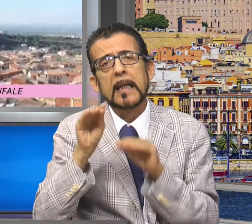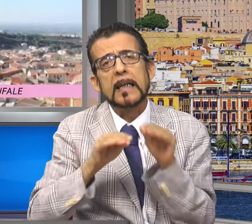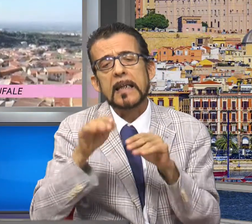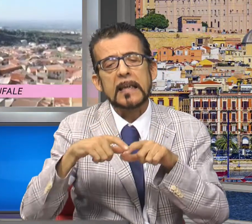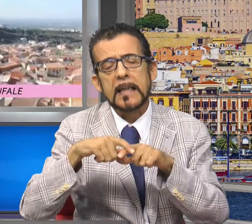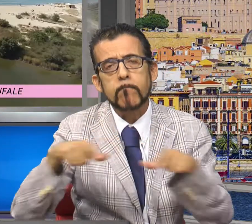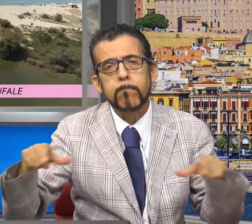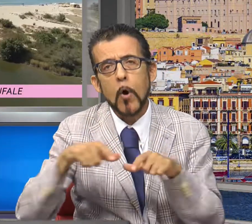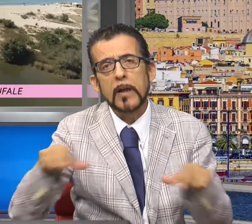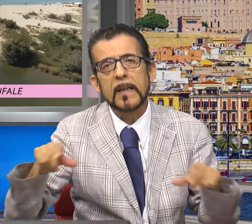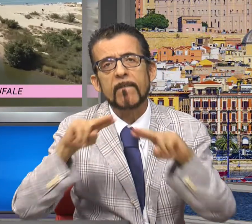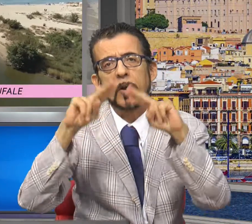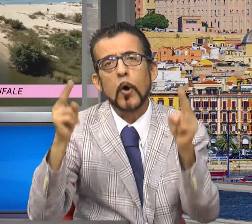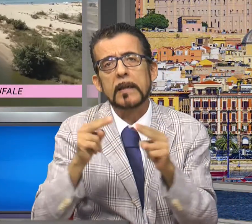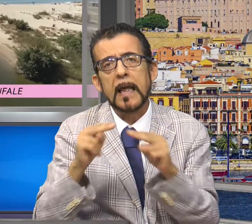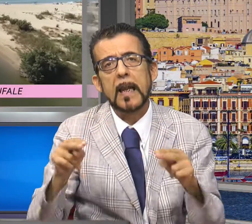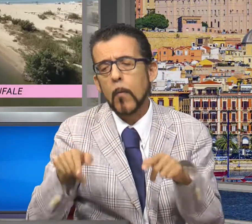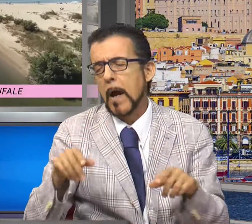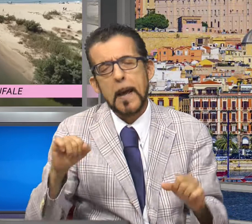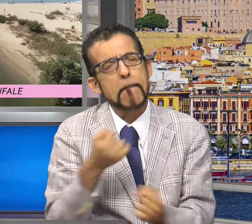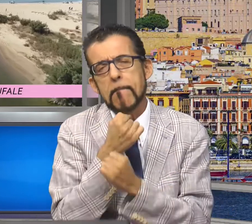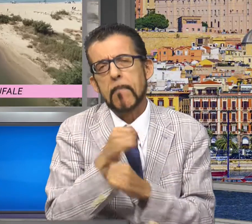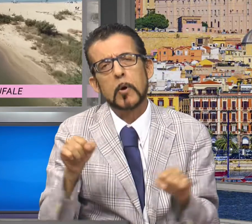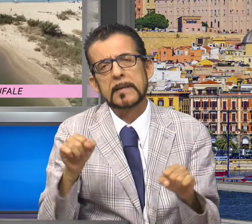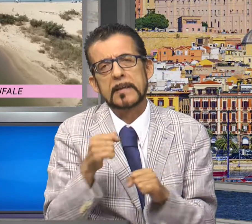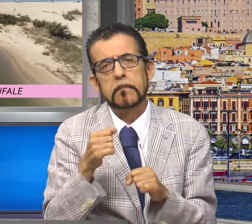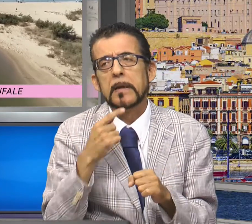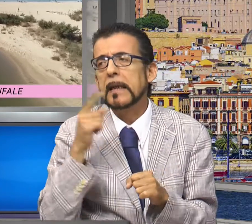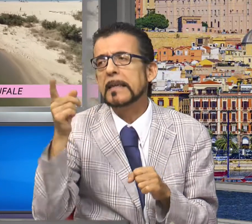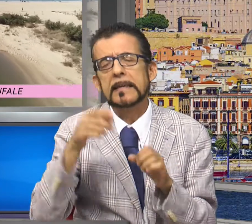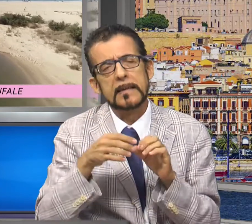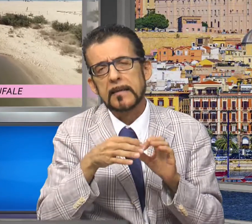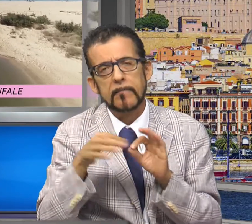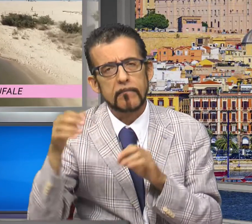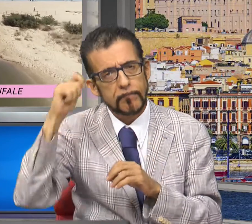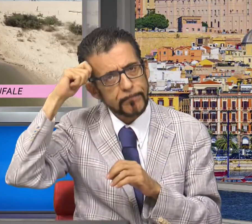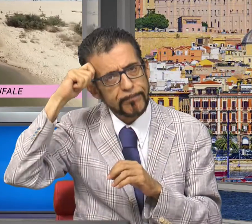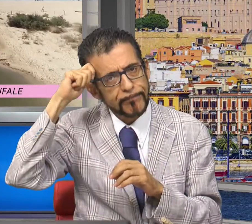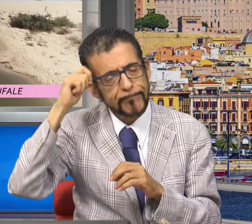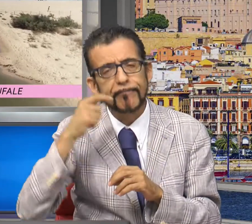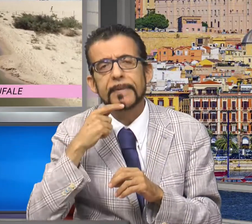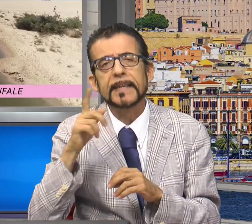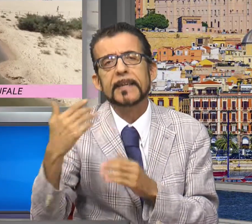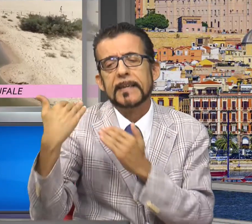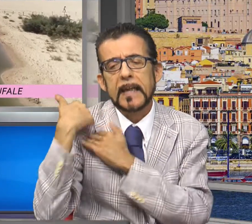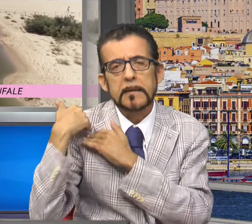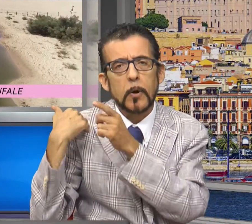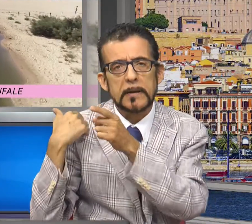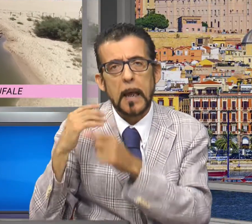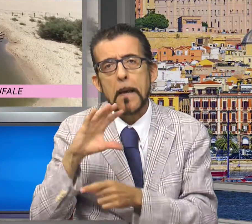E da qui è quasi impossibile risalire alla catena ingannevole. Un altro molto frequente riguarda gli annunci in